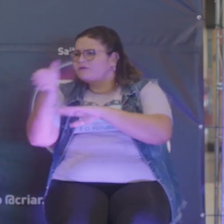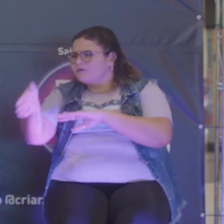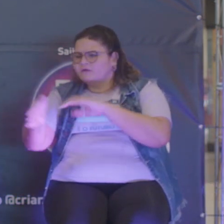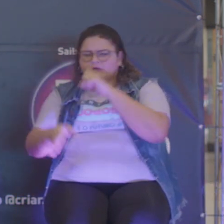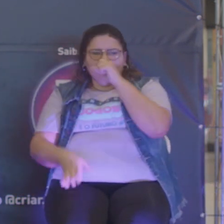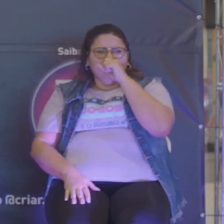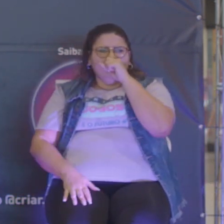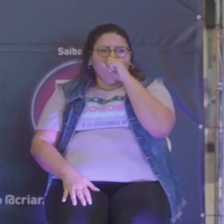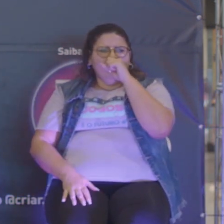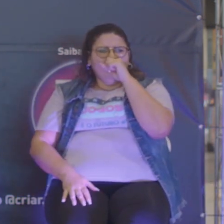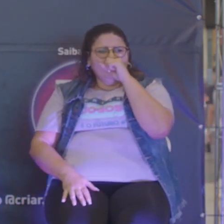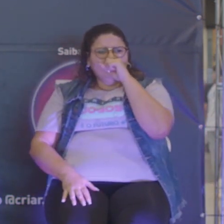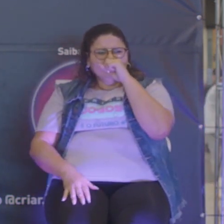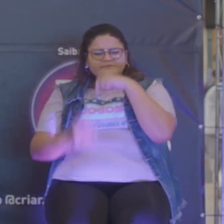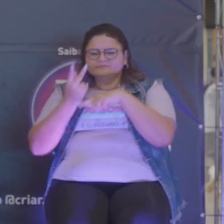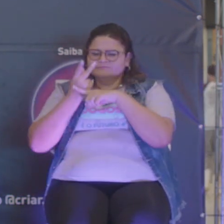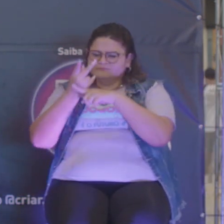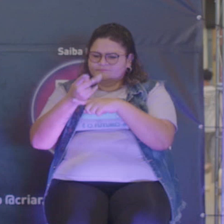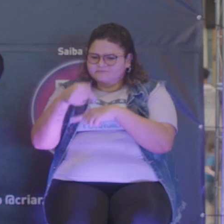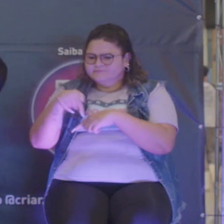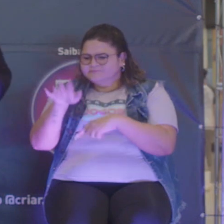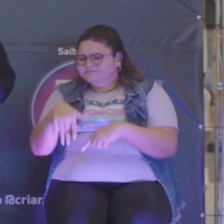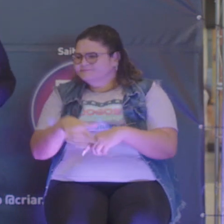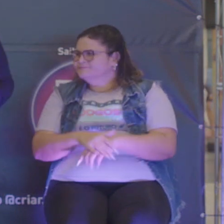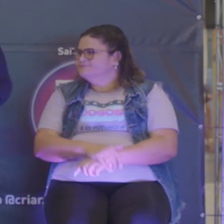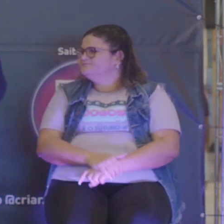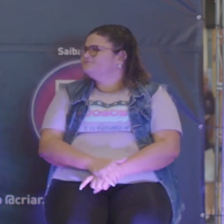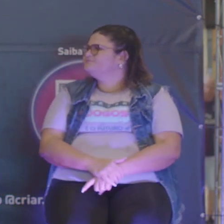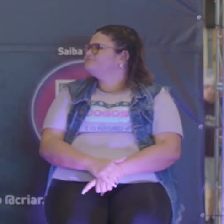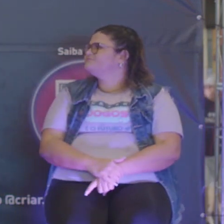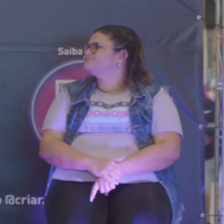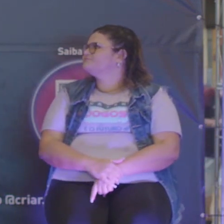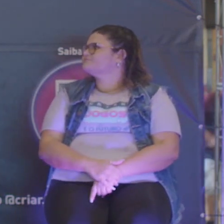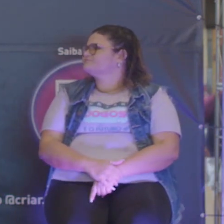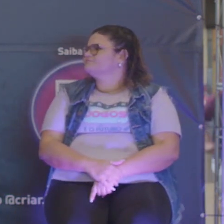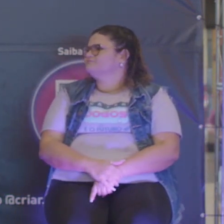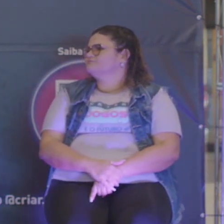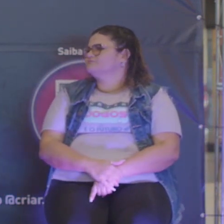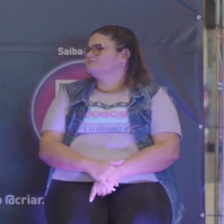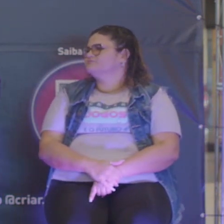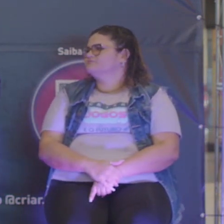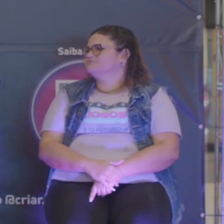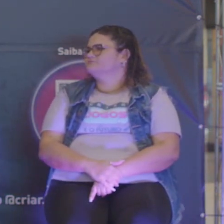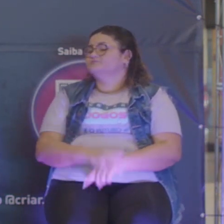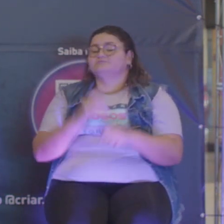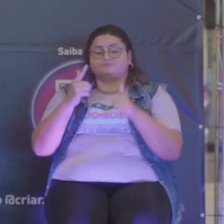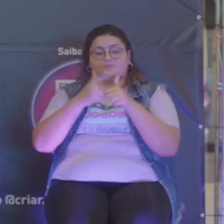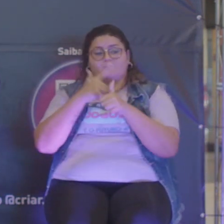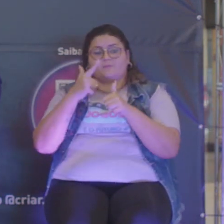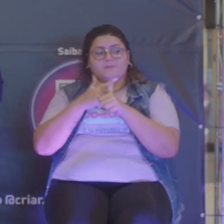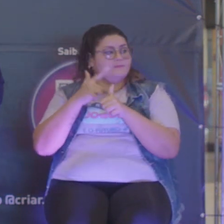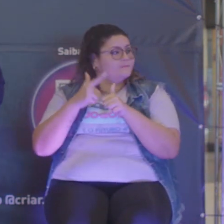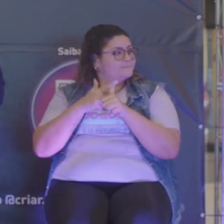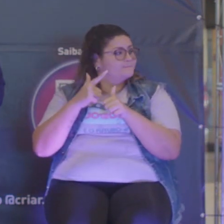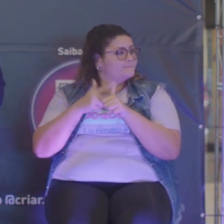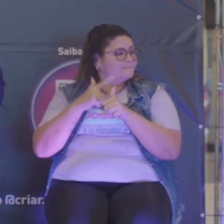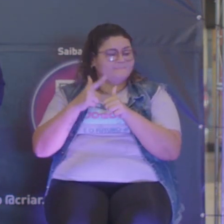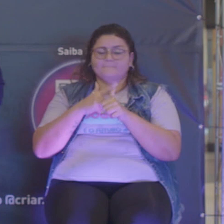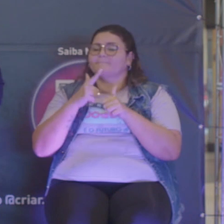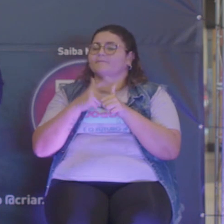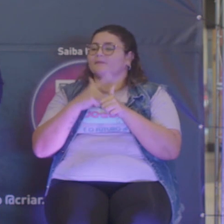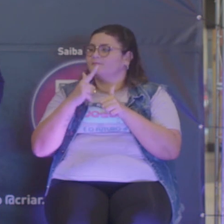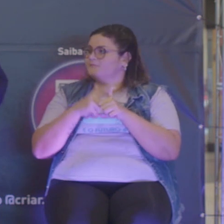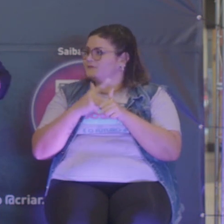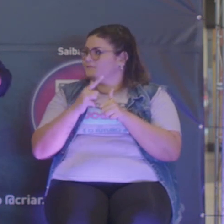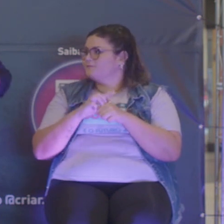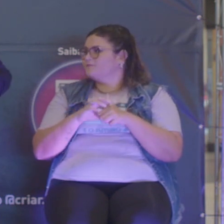Quem eu falo? Busco a Mari? O que eu faço? Então, acho que, primeiro, acho que eu vou